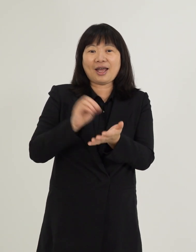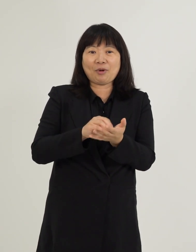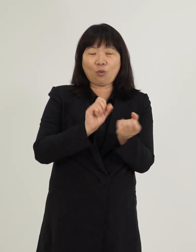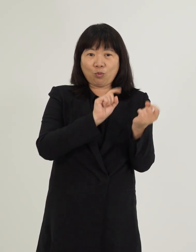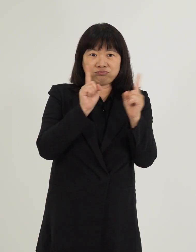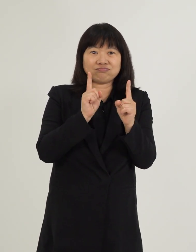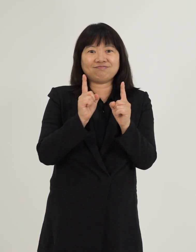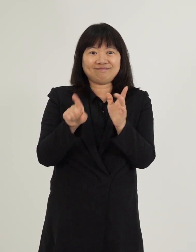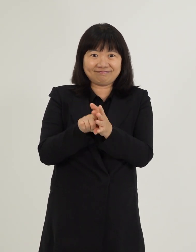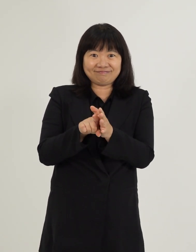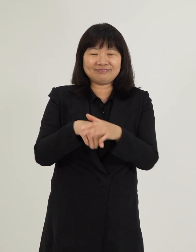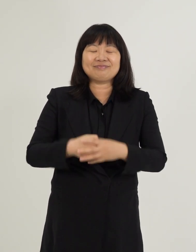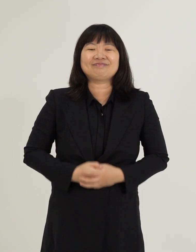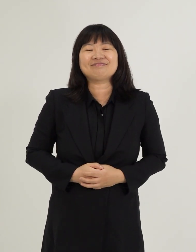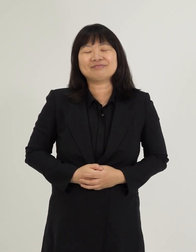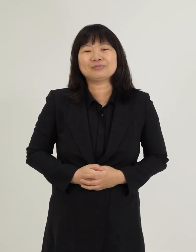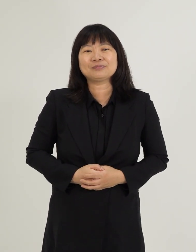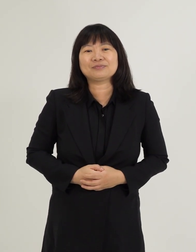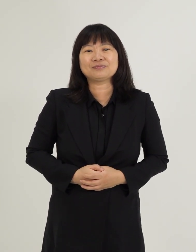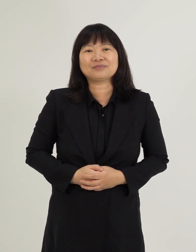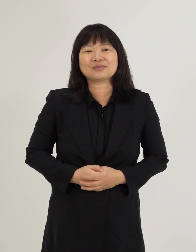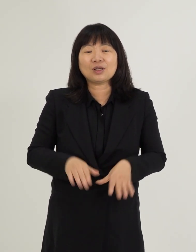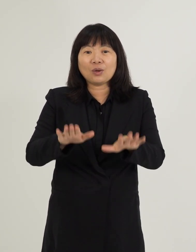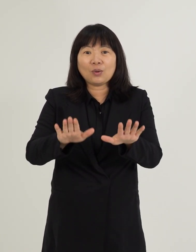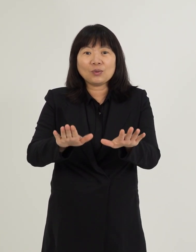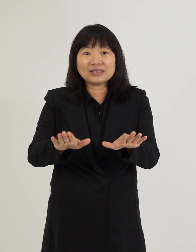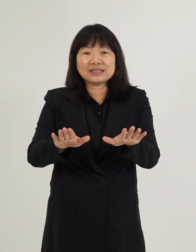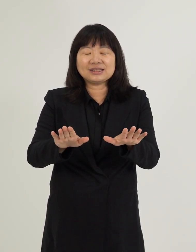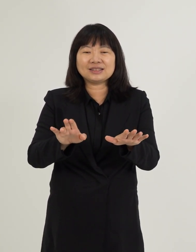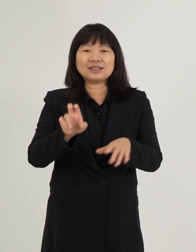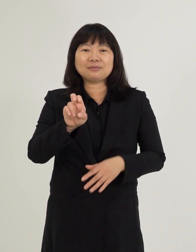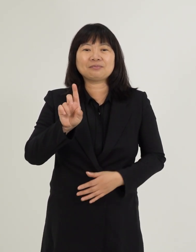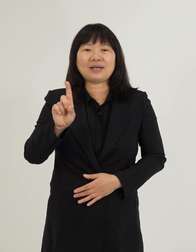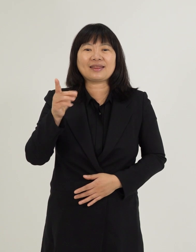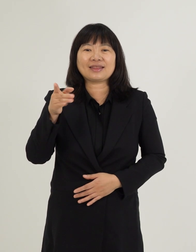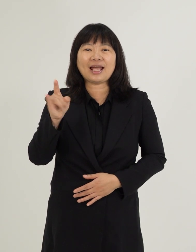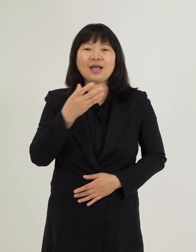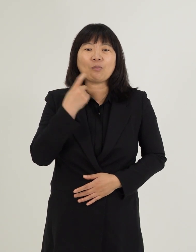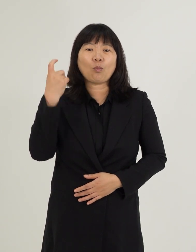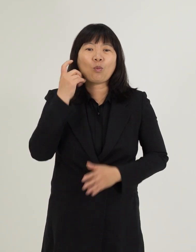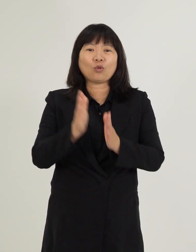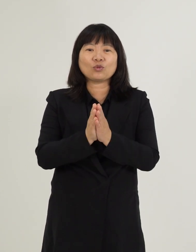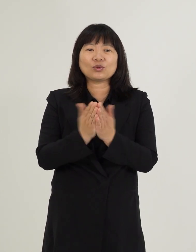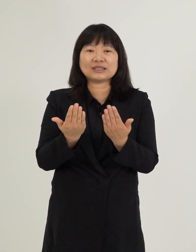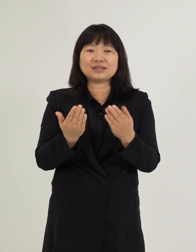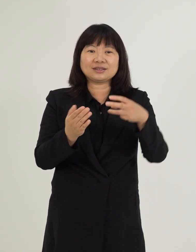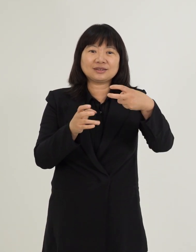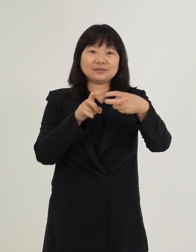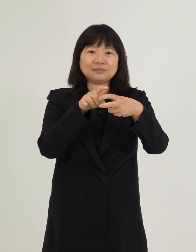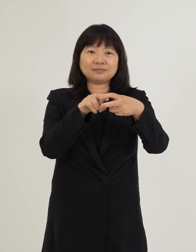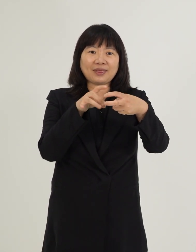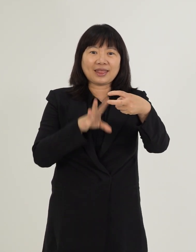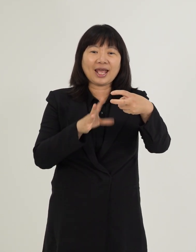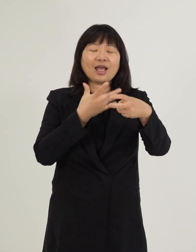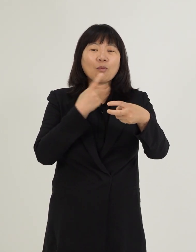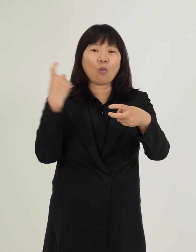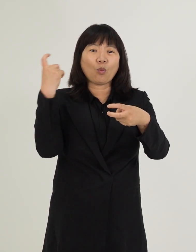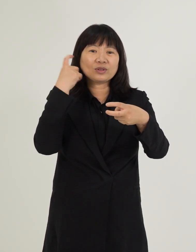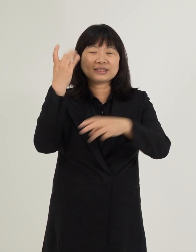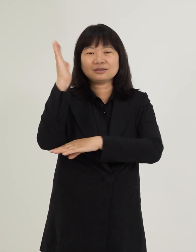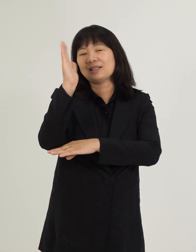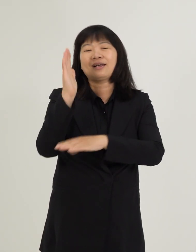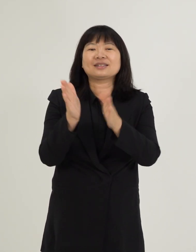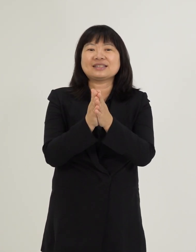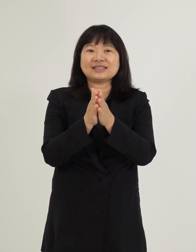예, 오늘은 마태복음 강의를 다시 시작하는 날입니다. 10월을 맞으면서